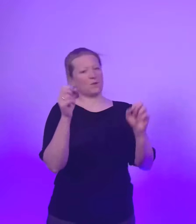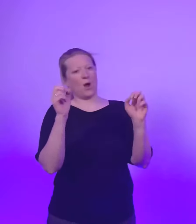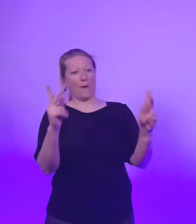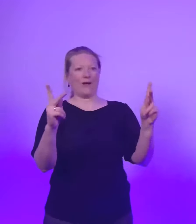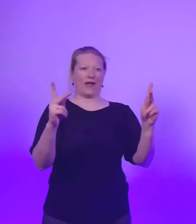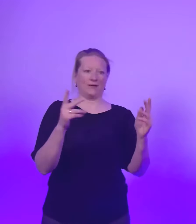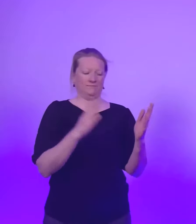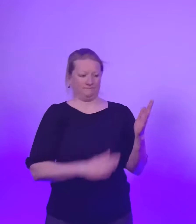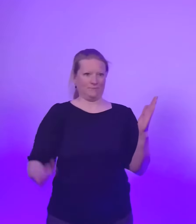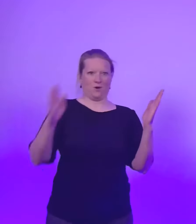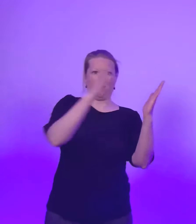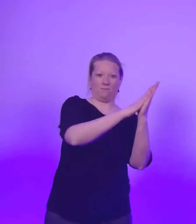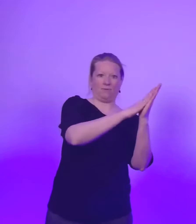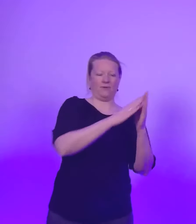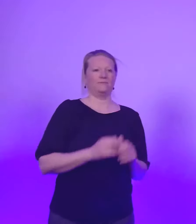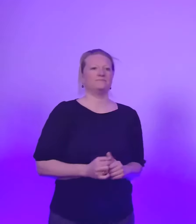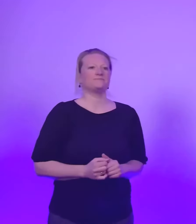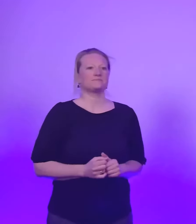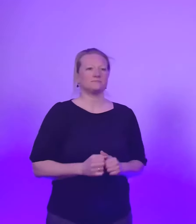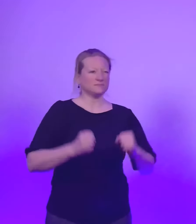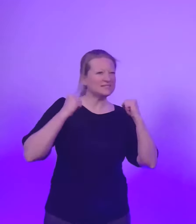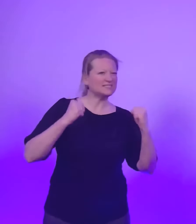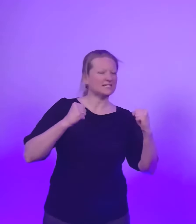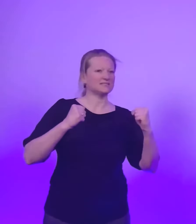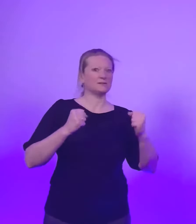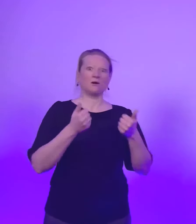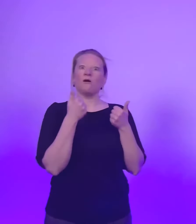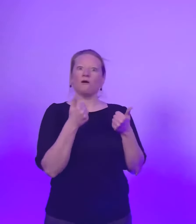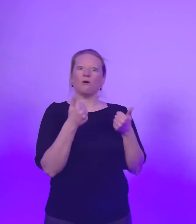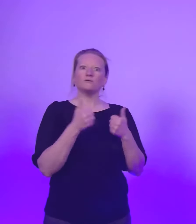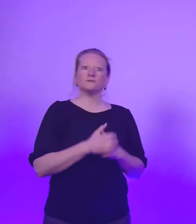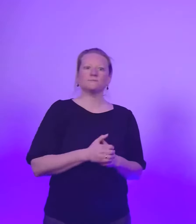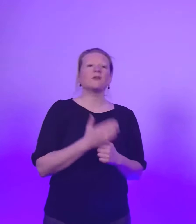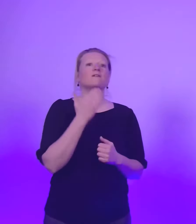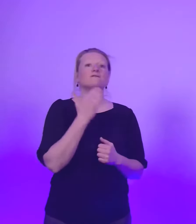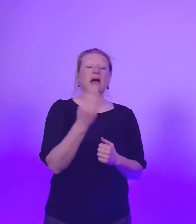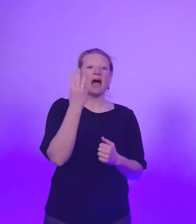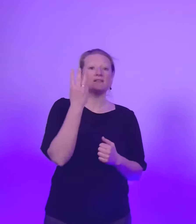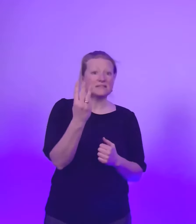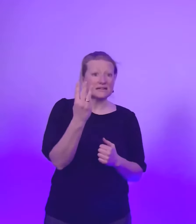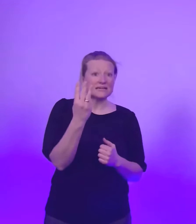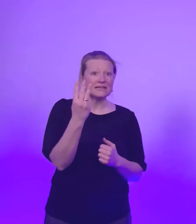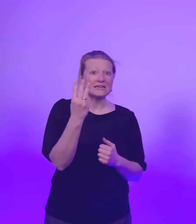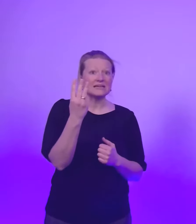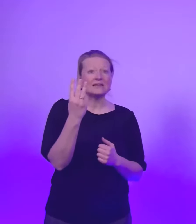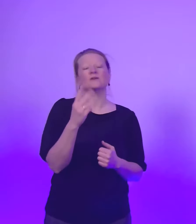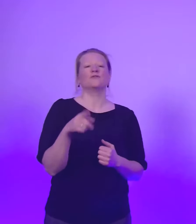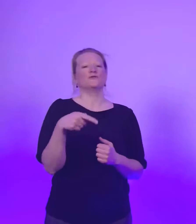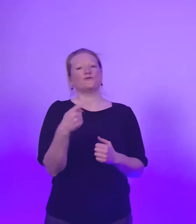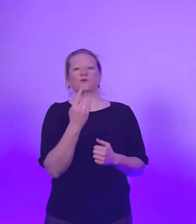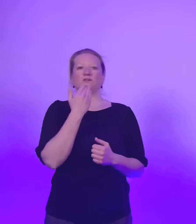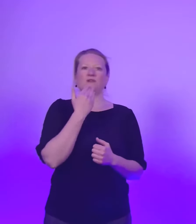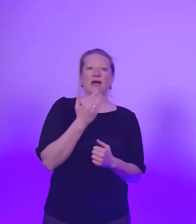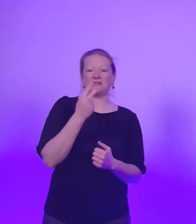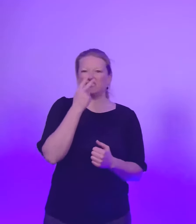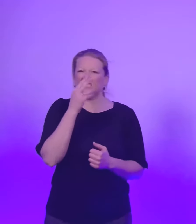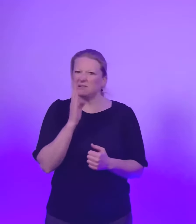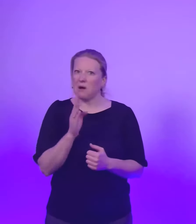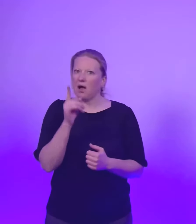hem erop! Yes! Oh, goed zo, Olly. Oké. Vraag 3. Oh, next ik zie hem question. Al. Ik zie hem al. Oh, en